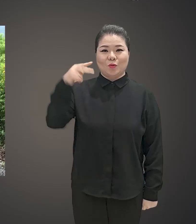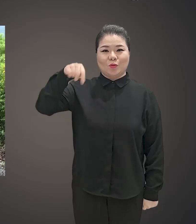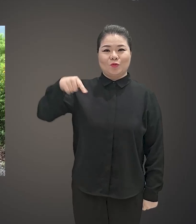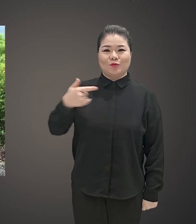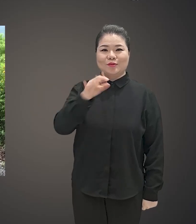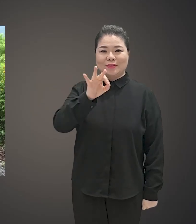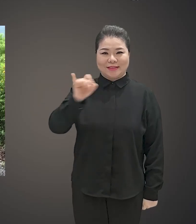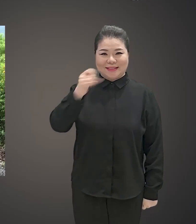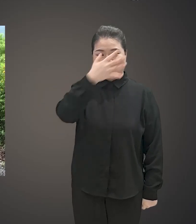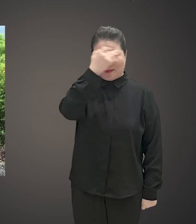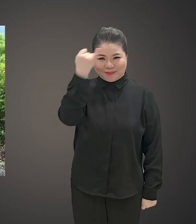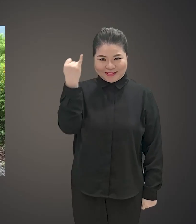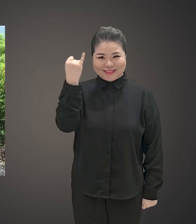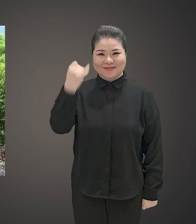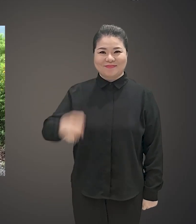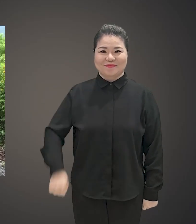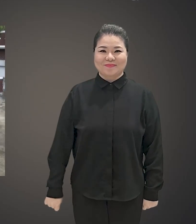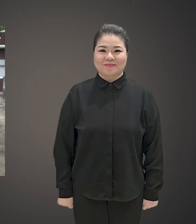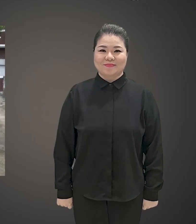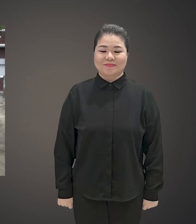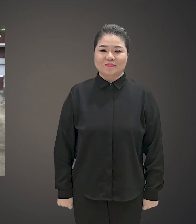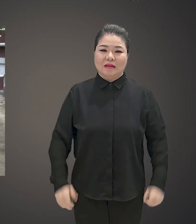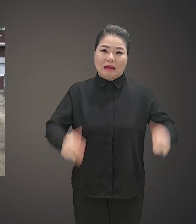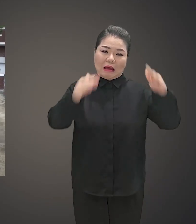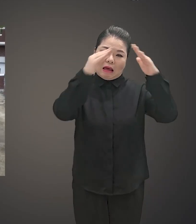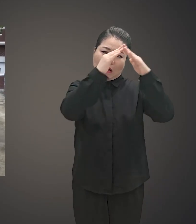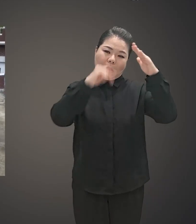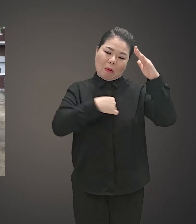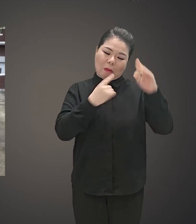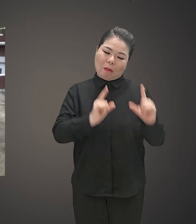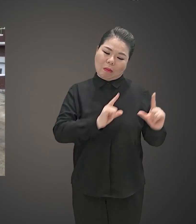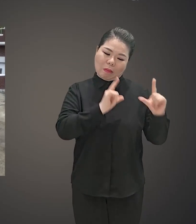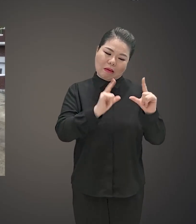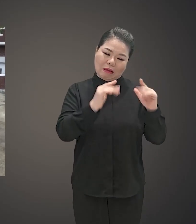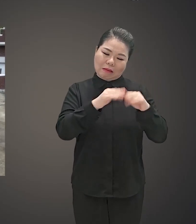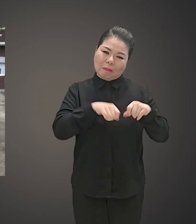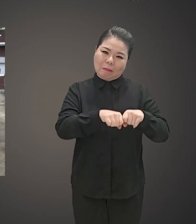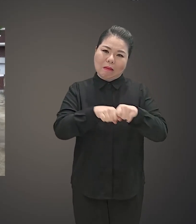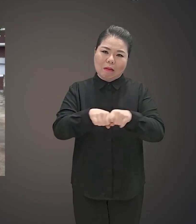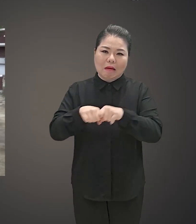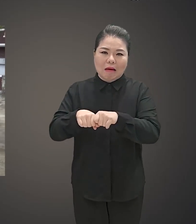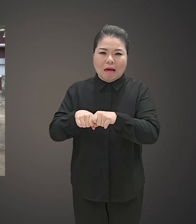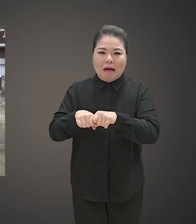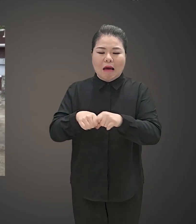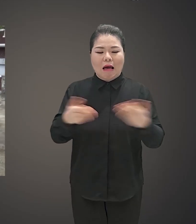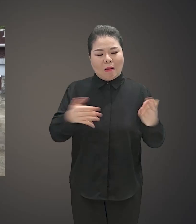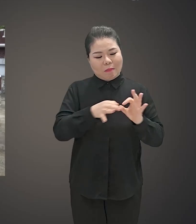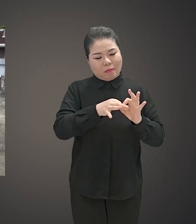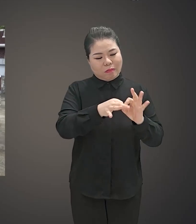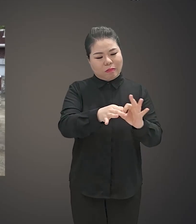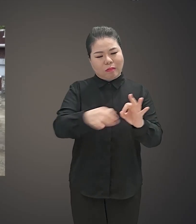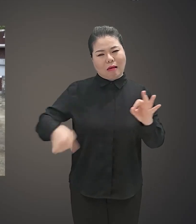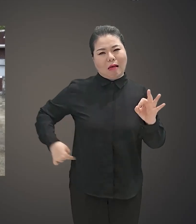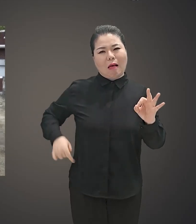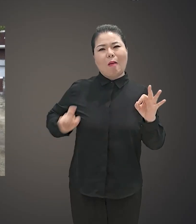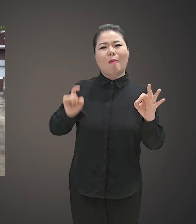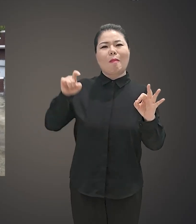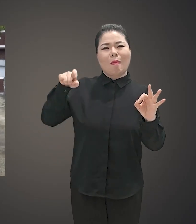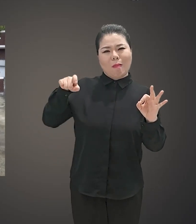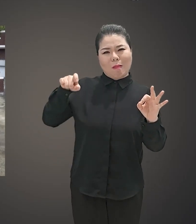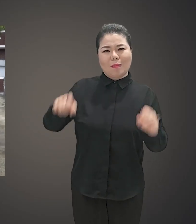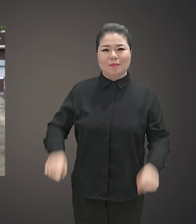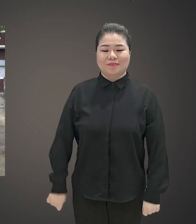대촌댁, 조순이 할머니. 집에 자꾸 이 혼자 있으니까 뭐 집도 조져야 되고 뭐 자꾸 회사에 허리가 자꾸